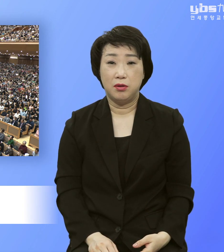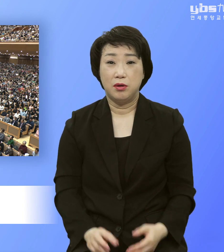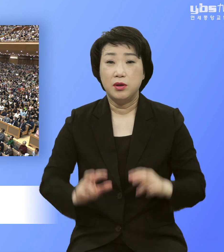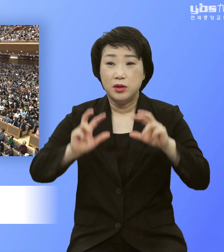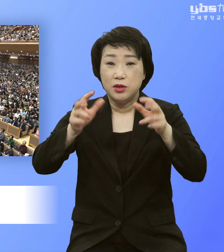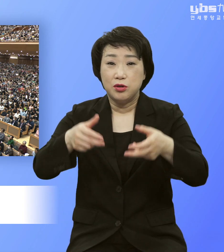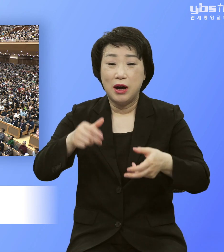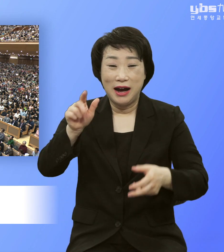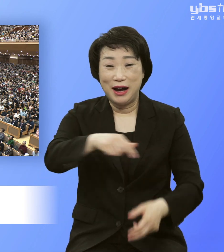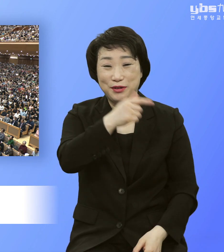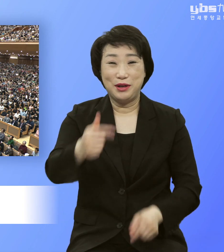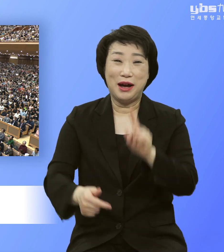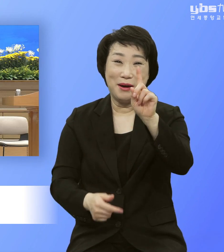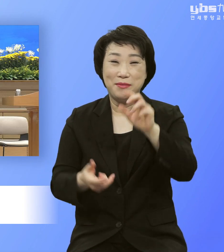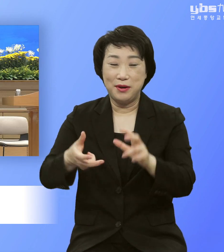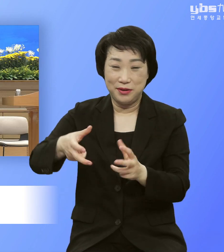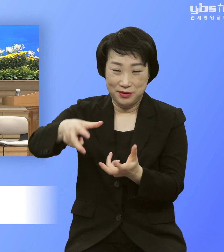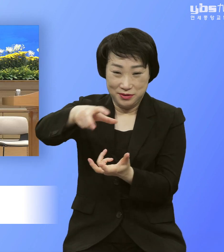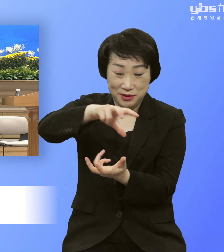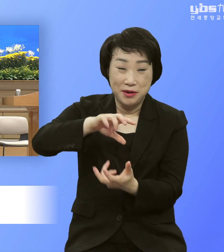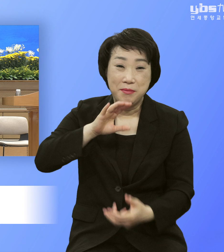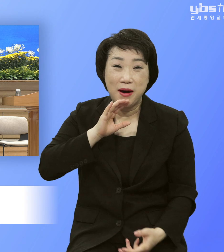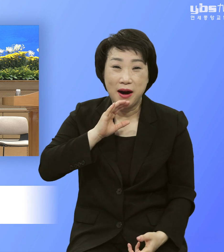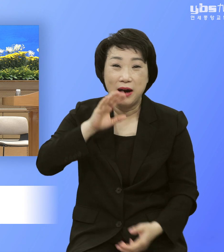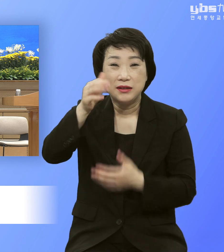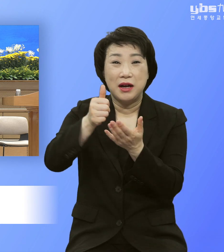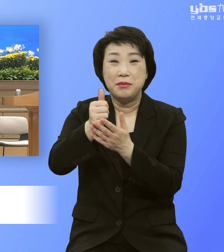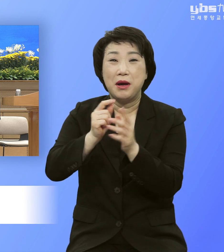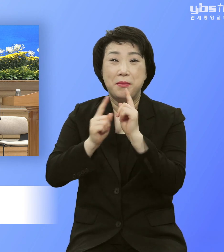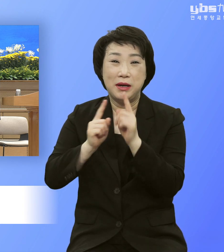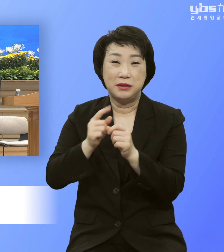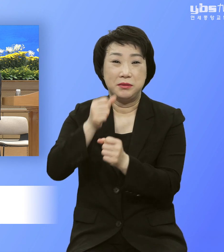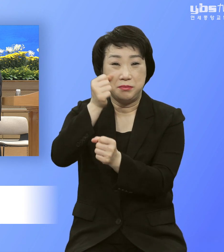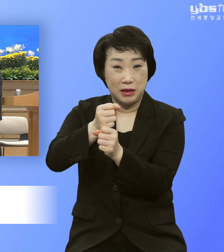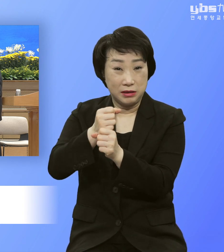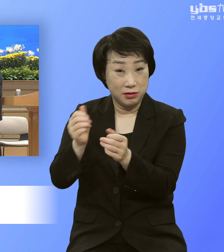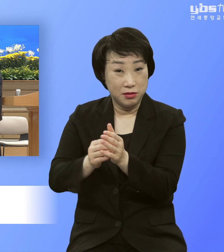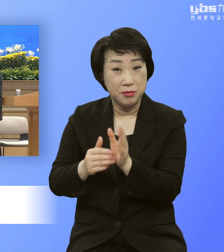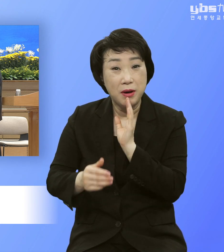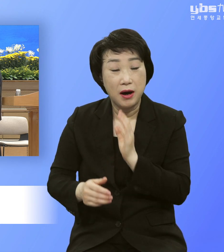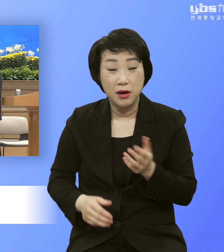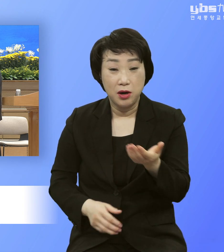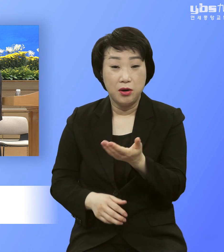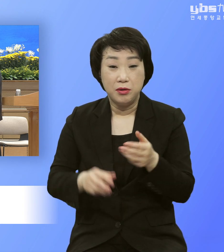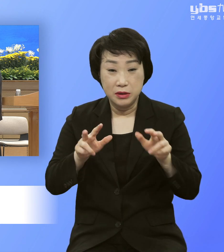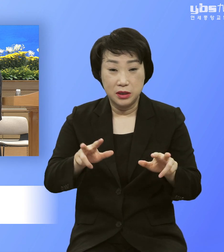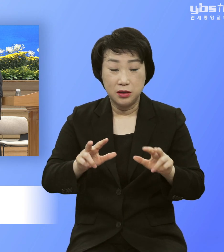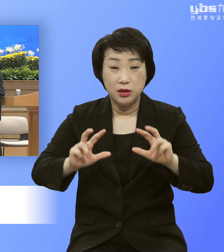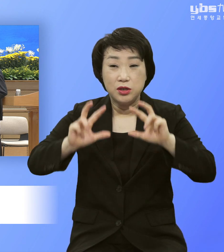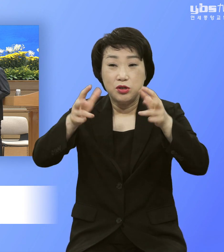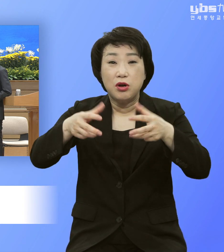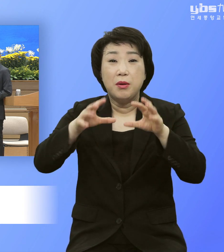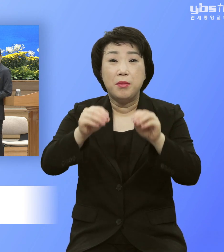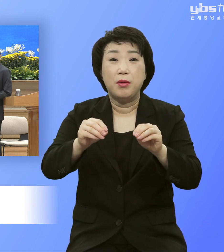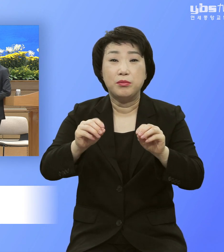지구가 하루에 한 바퀴 돌아요. 하나님이 이렇게 자전하도록 만들었어요. 근데 지구가 안 도는